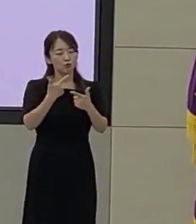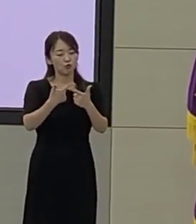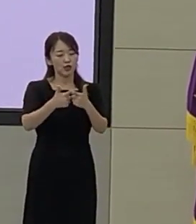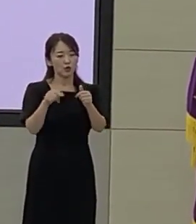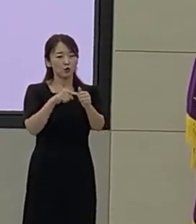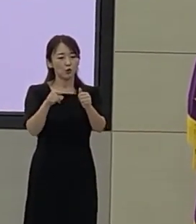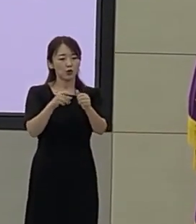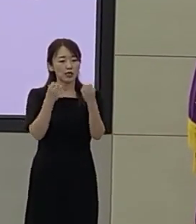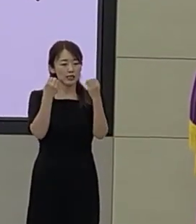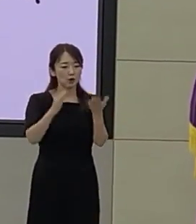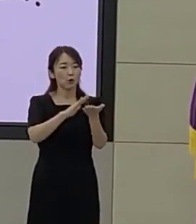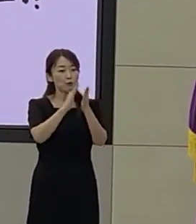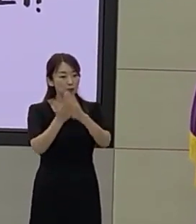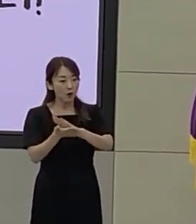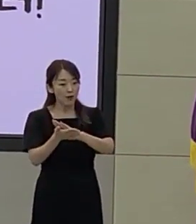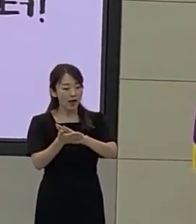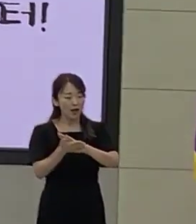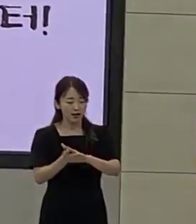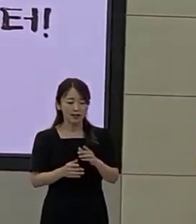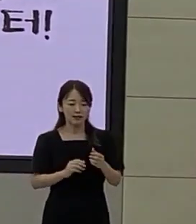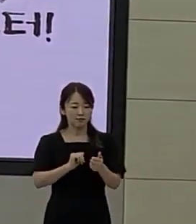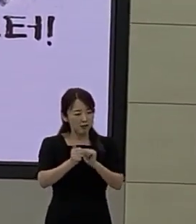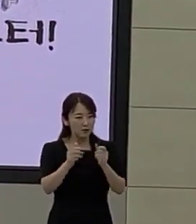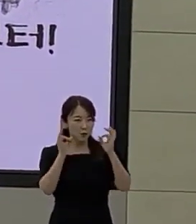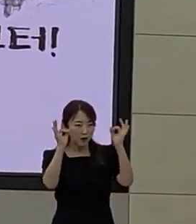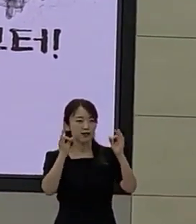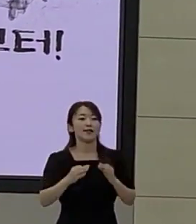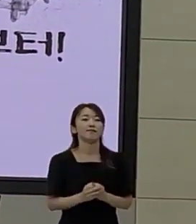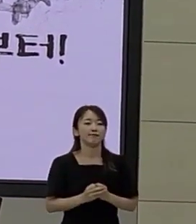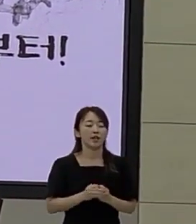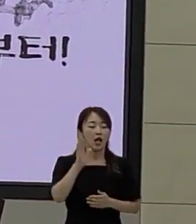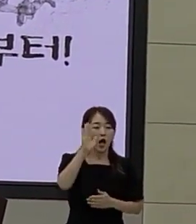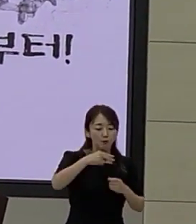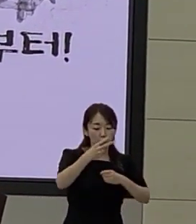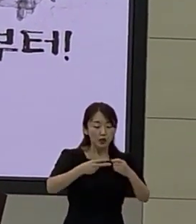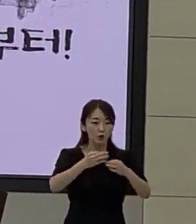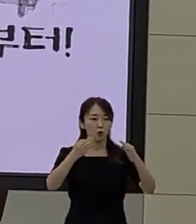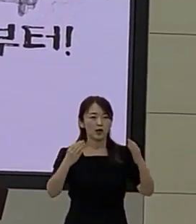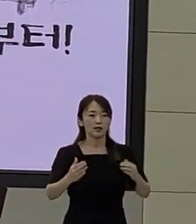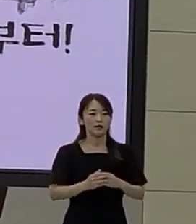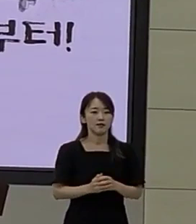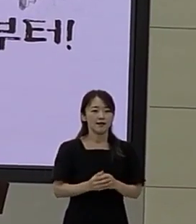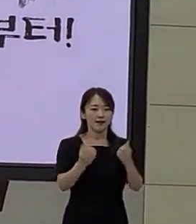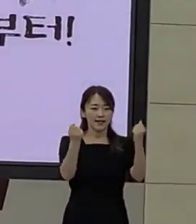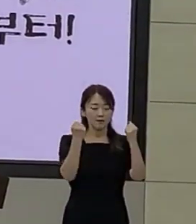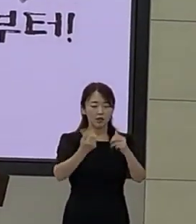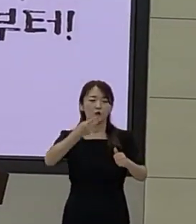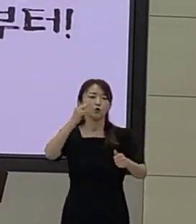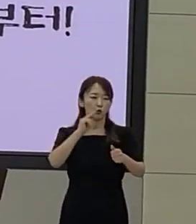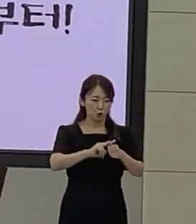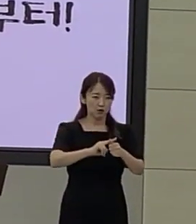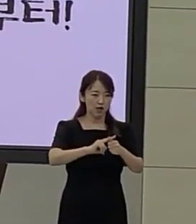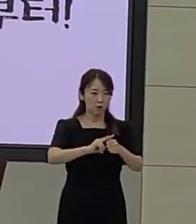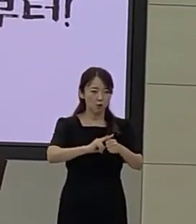부산교육의 새로운 변화를 위해 한 걸음 달려온 시간이었다면 앞으로 2년은 힘차게